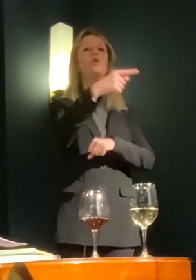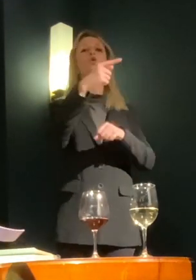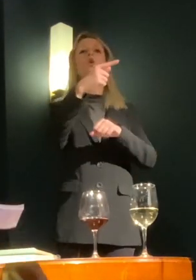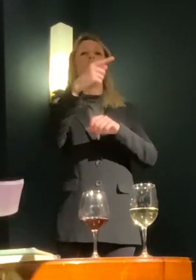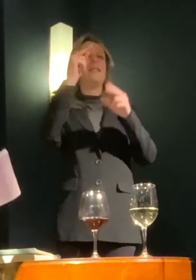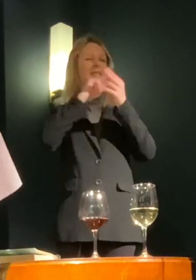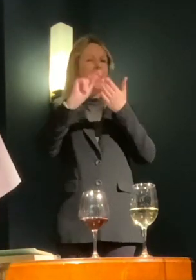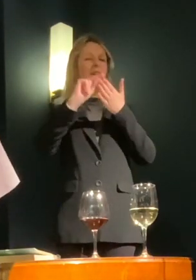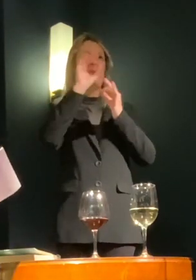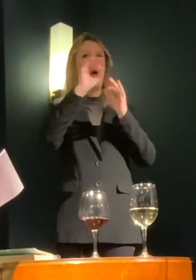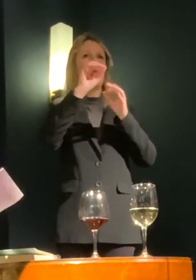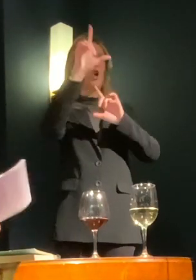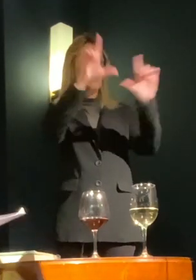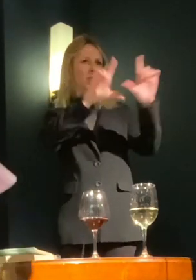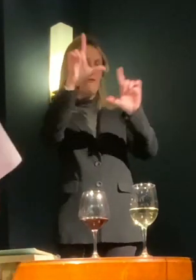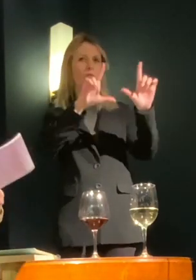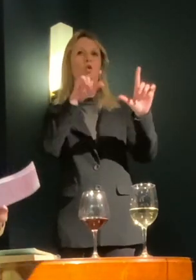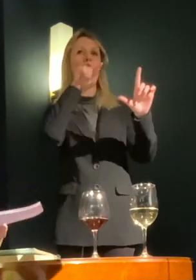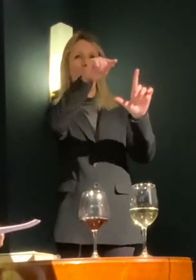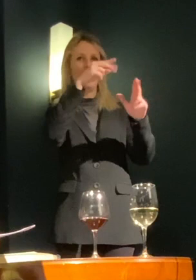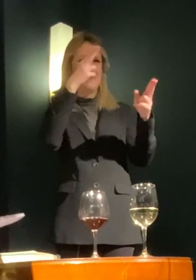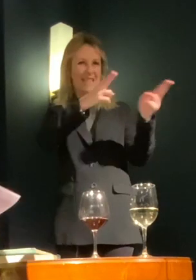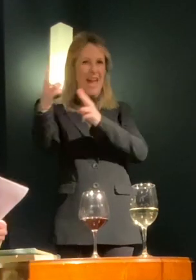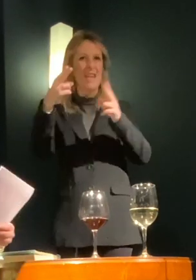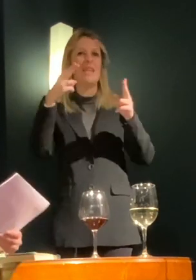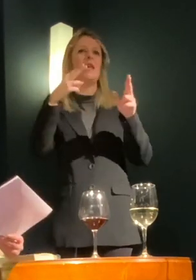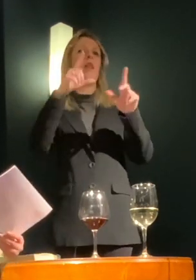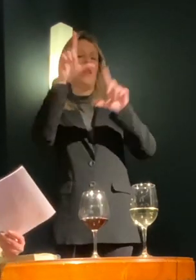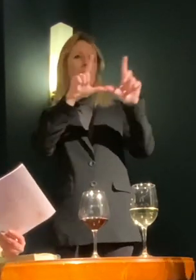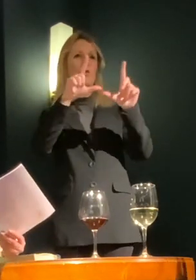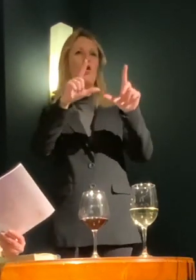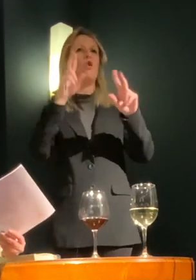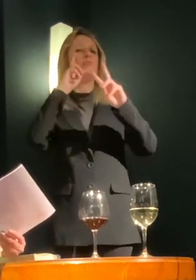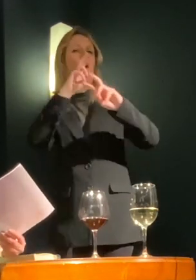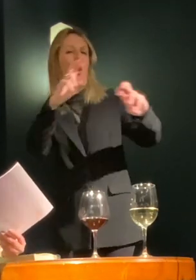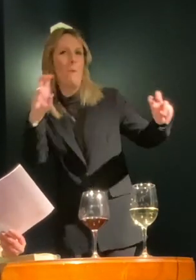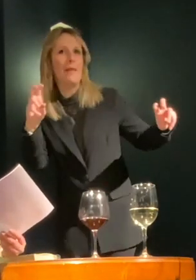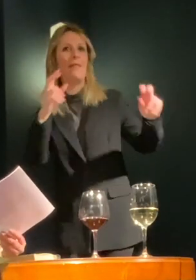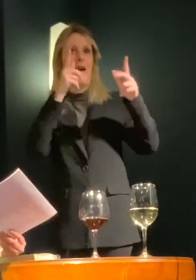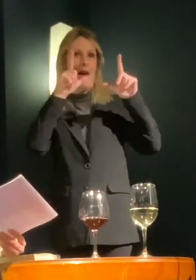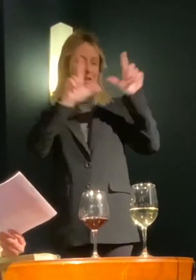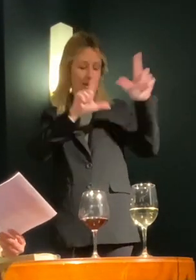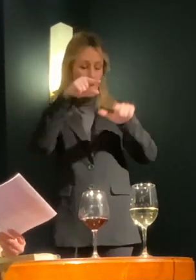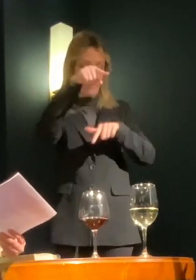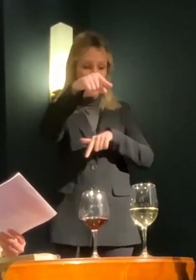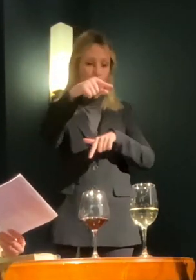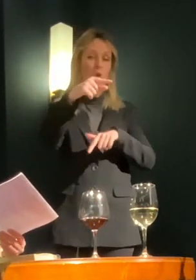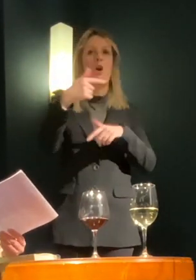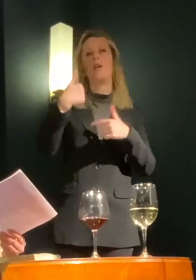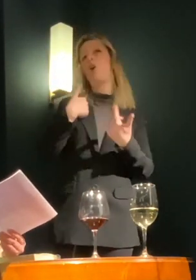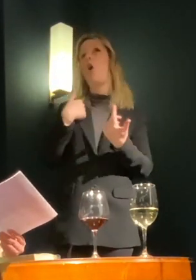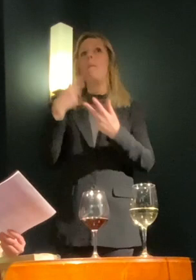Sì, giusto? Serie TV, programmi TV, per cui diciamo, documentari, per cui diciamo cerco un po' di